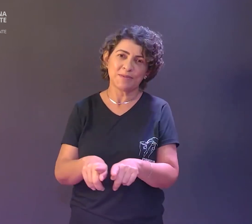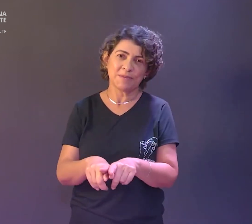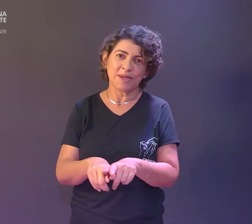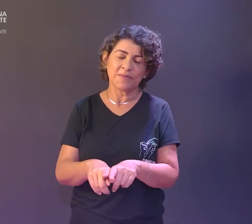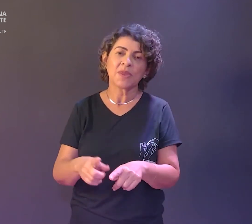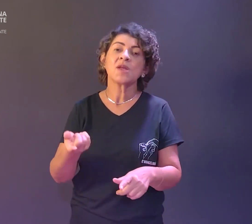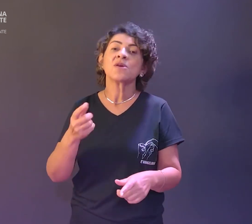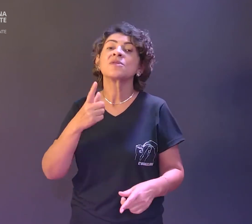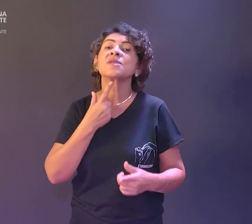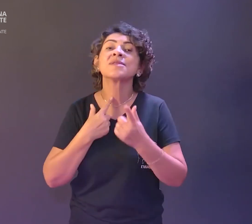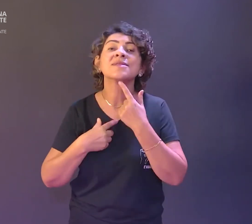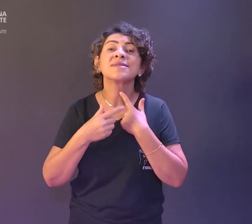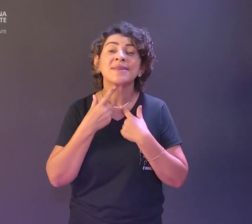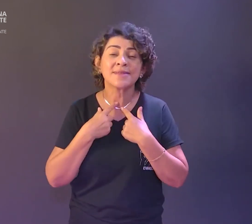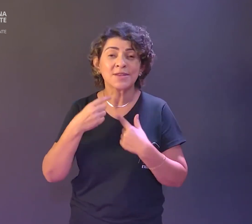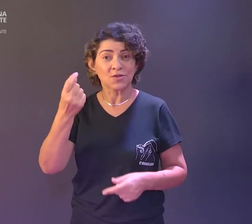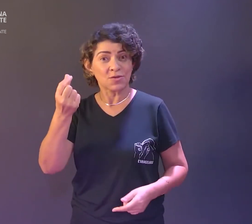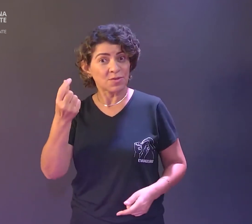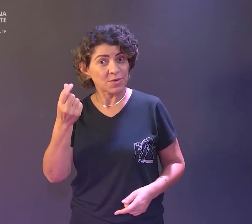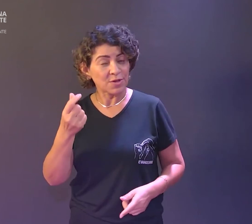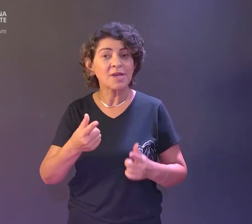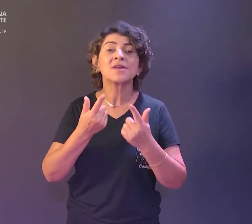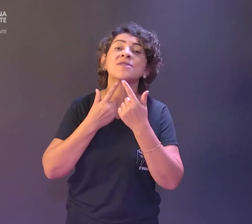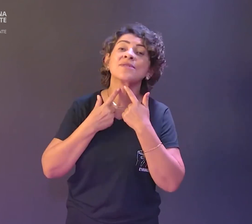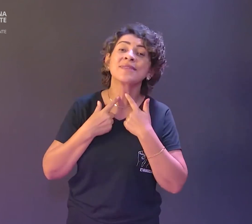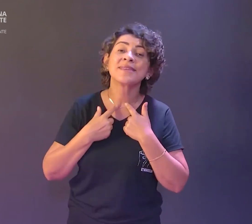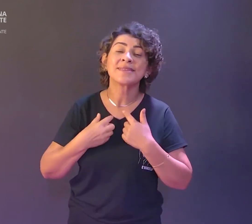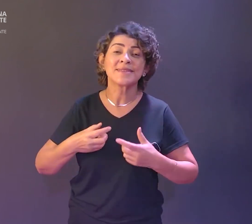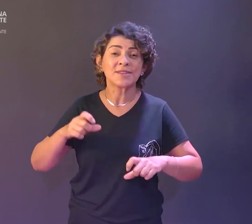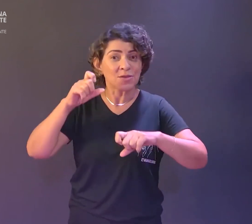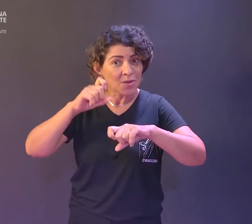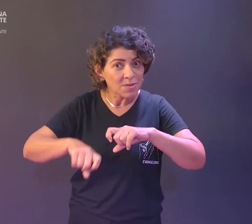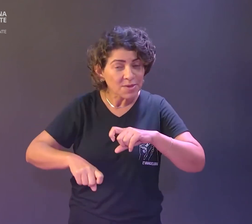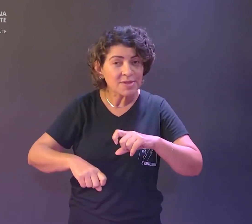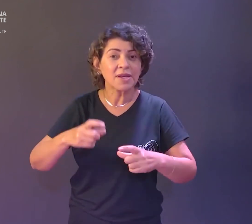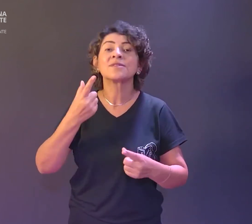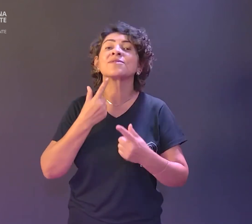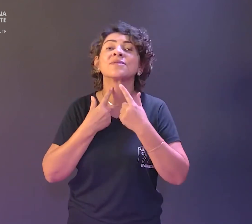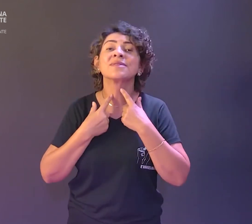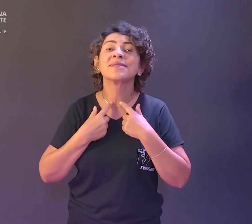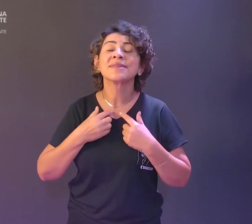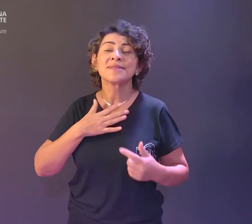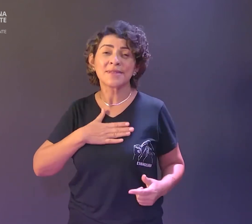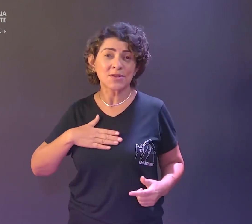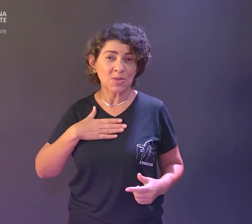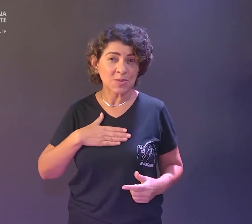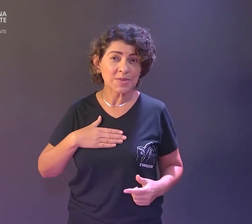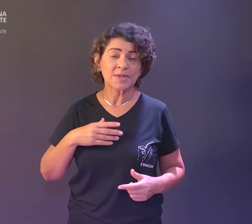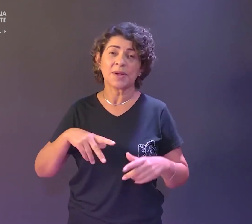fama, prazer, reconhecimento, paz, felicidade,